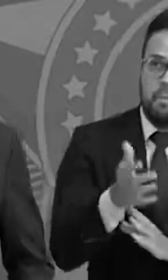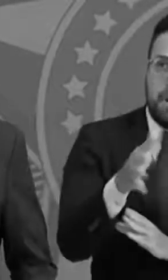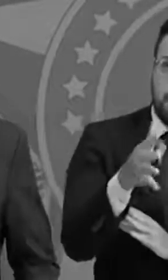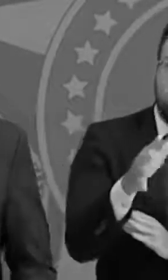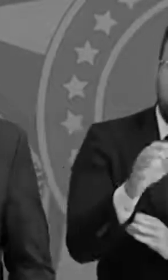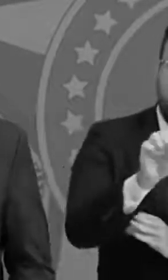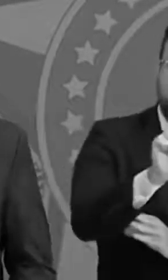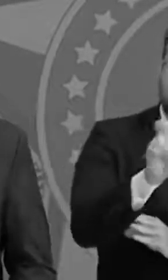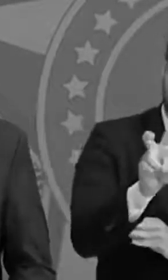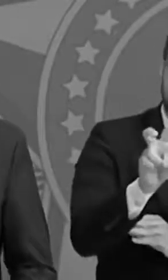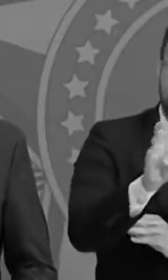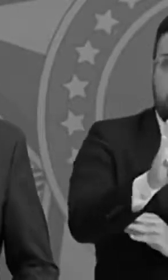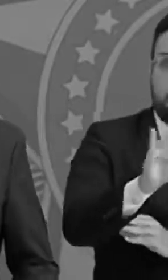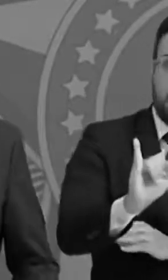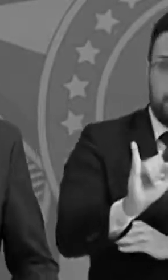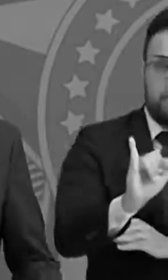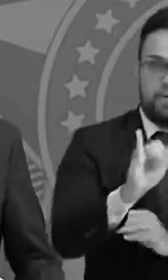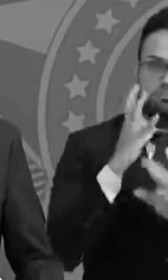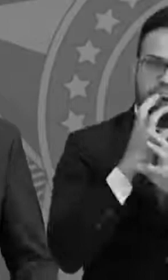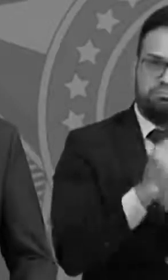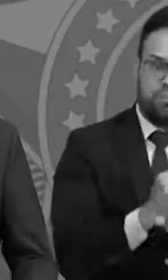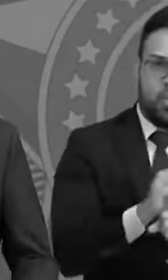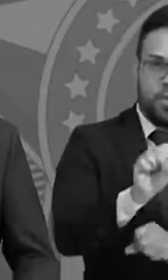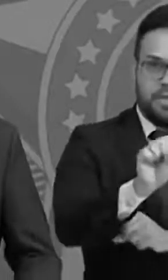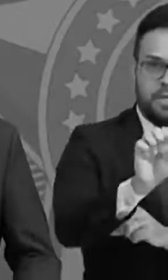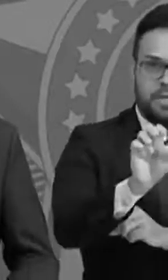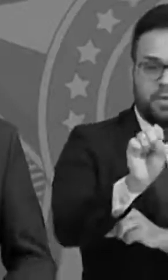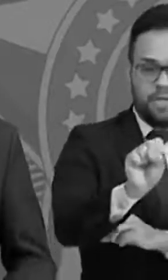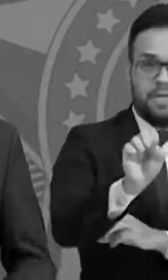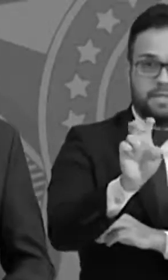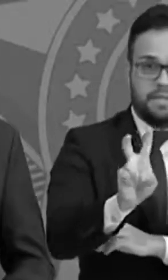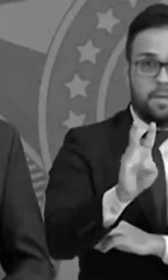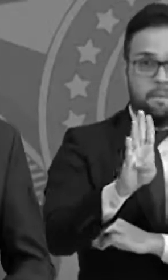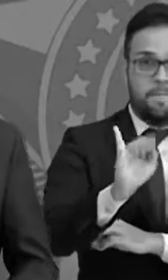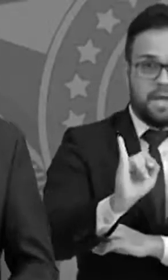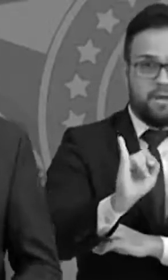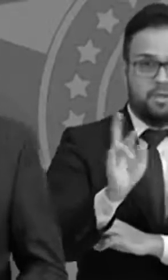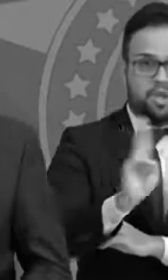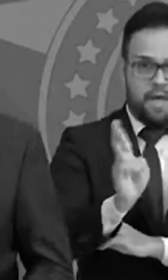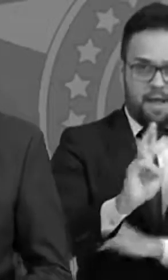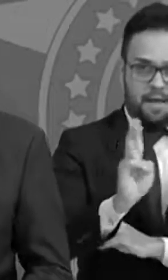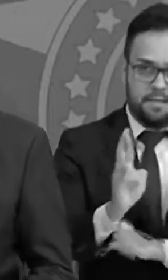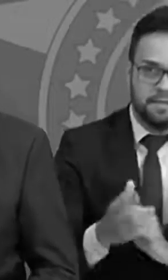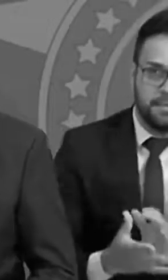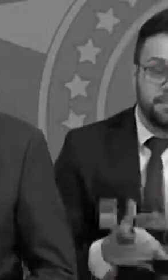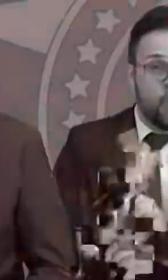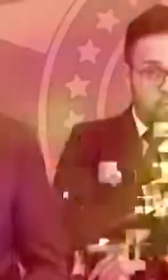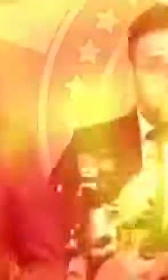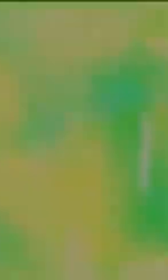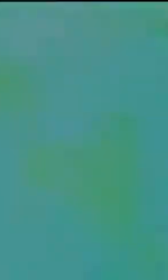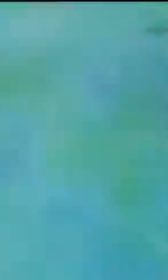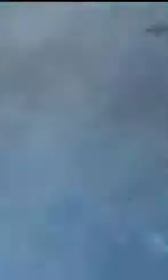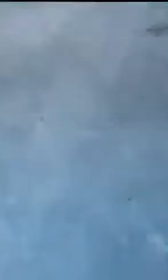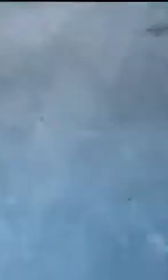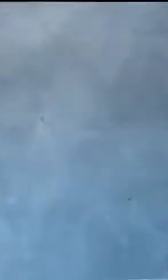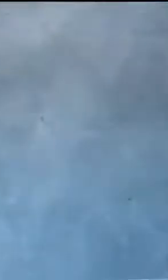aproximadamente 85 bilhões de reais. Os senhores governadores se mostraram bastante satisfeitos.